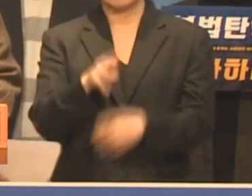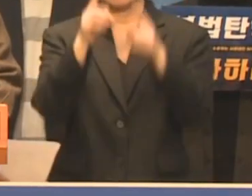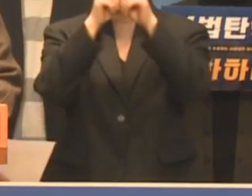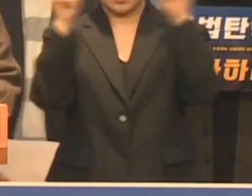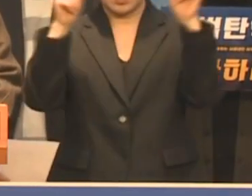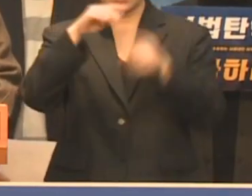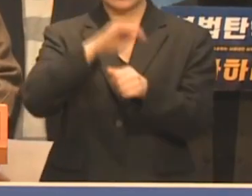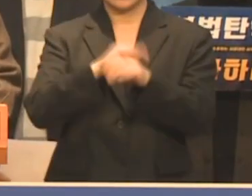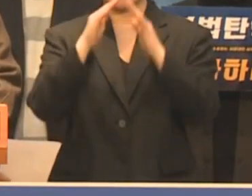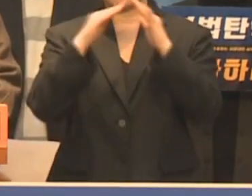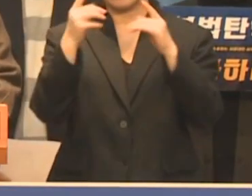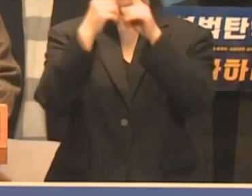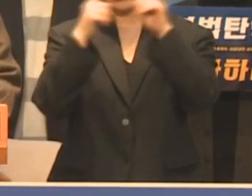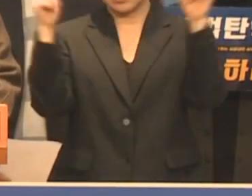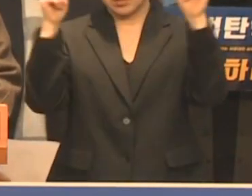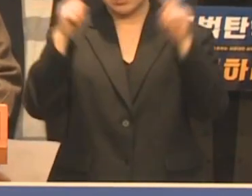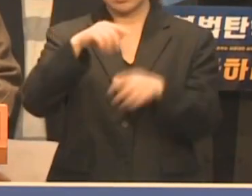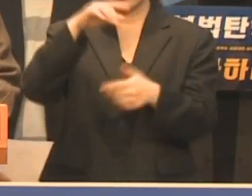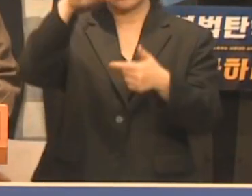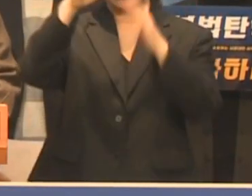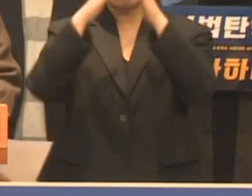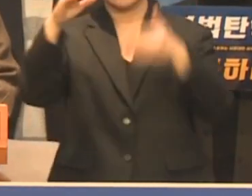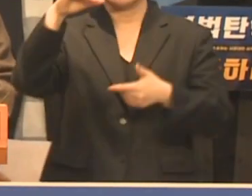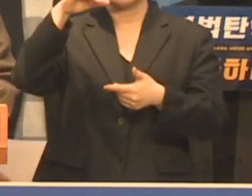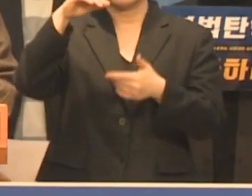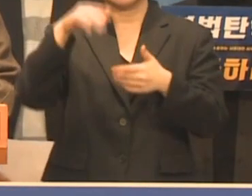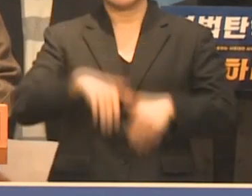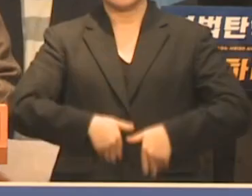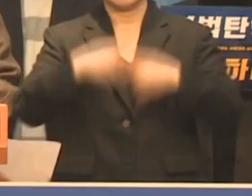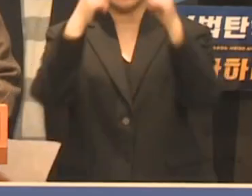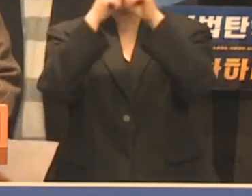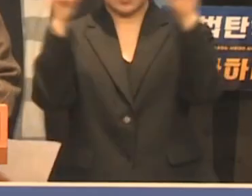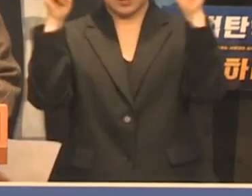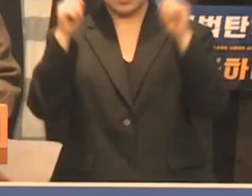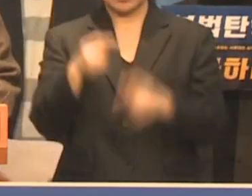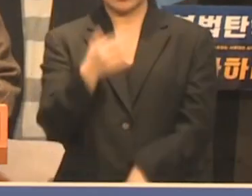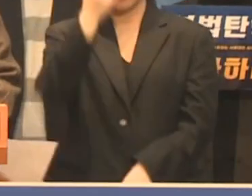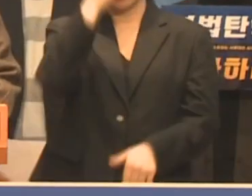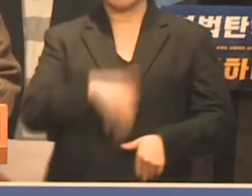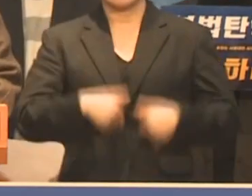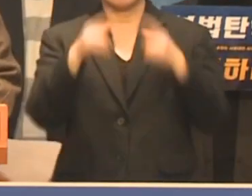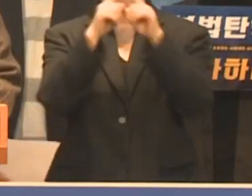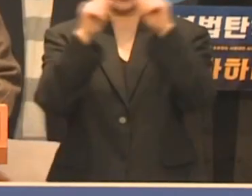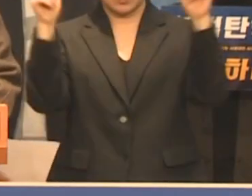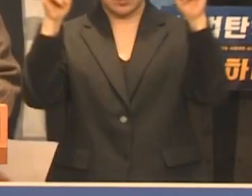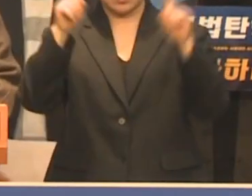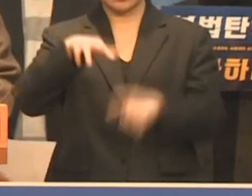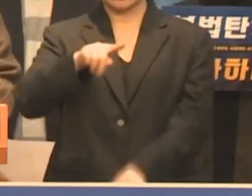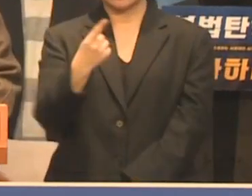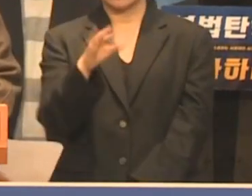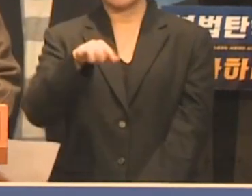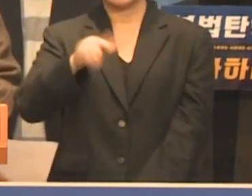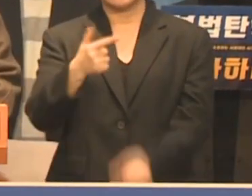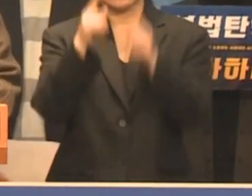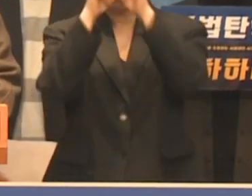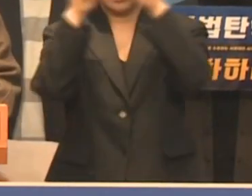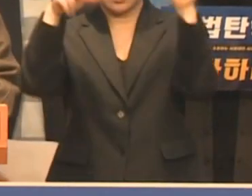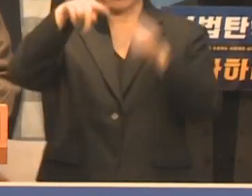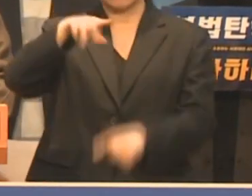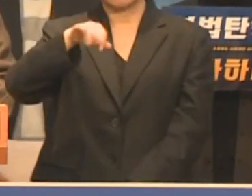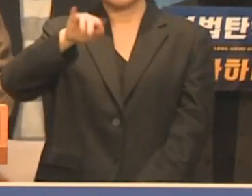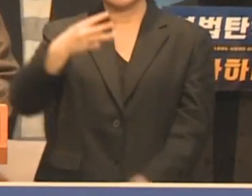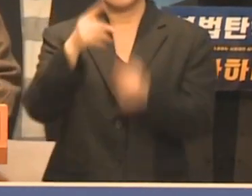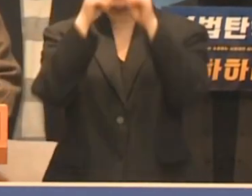전북대 이사야, 전남대 박지원, 중앙대 이승재, 충남대 김정범, 총신대 김도원, 숭실대